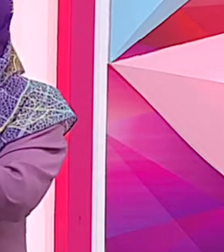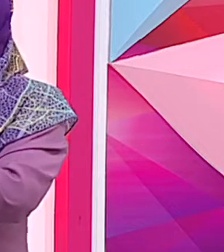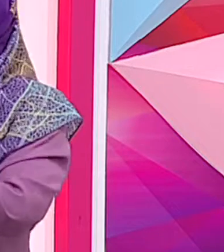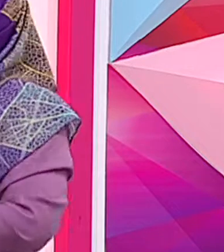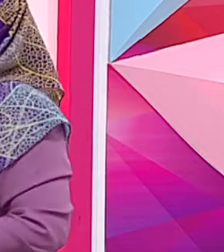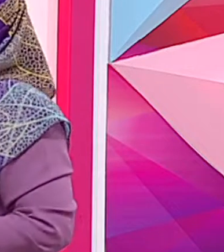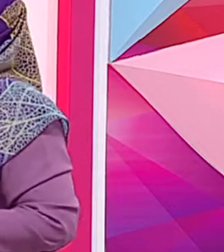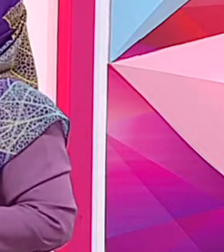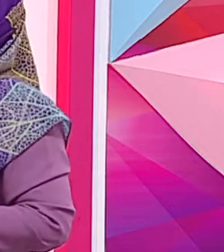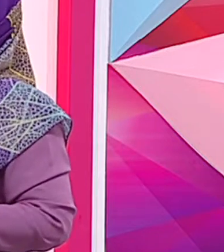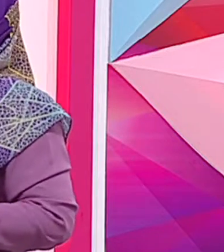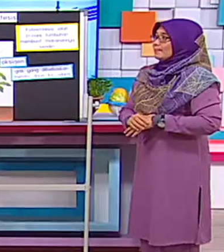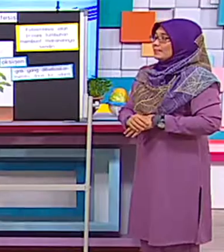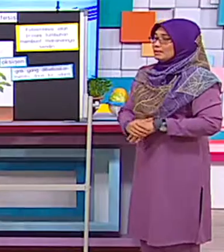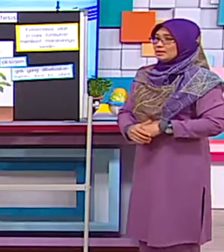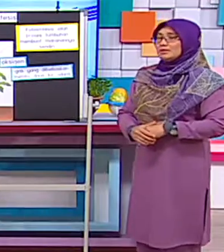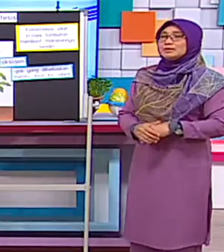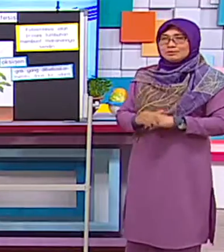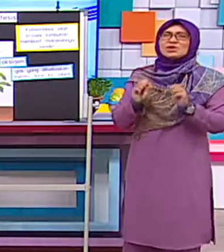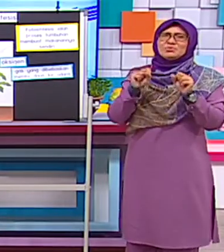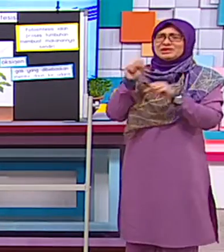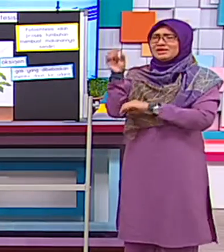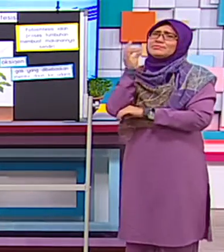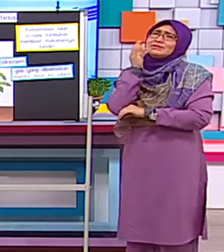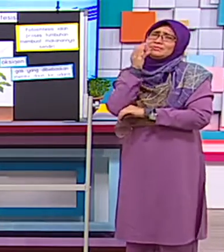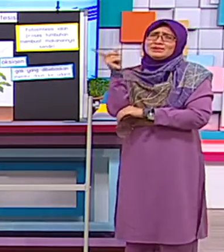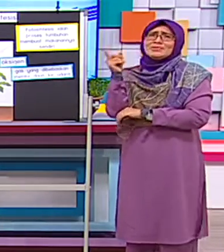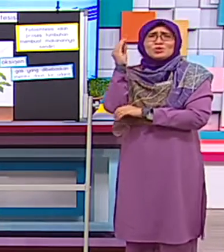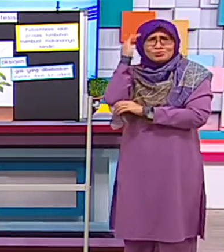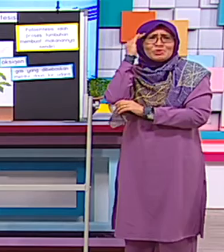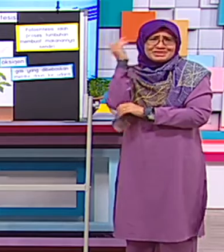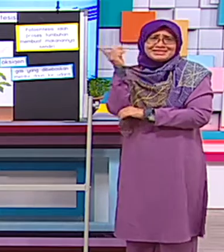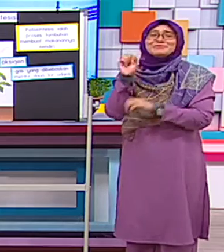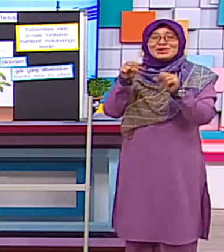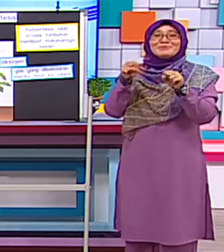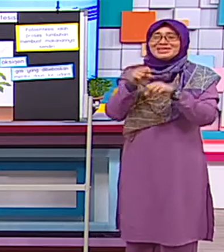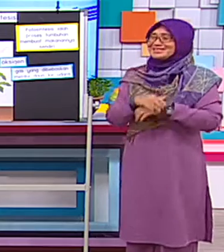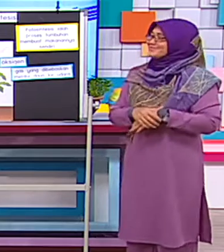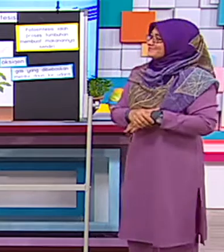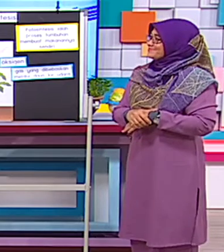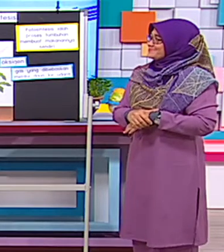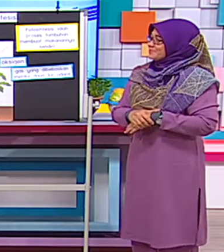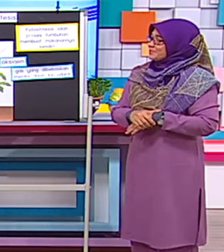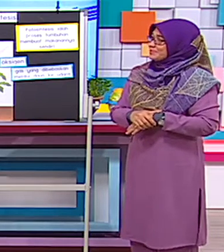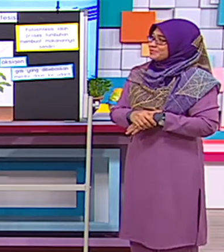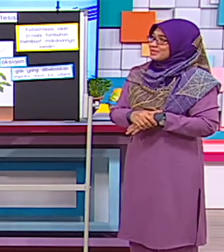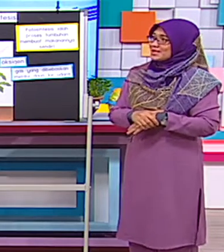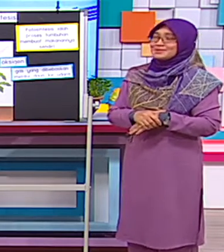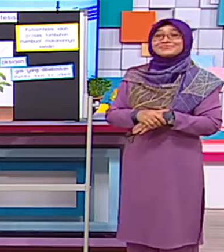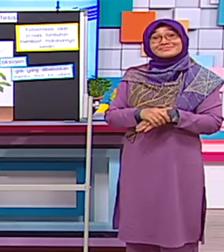jangan sampai Teguh belinya go Oke Bun Alira Lira mau-mau tegalmulya boleh sayuran sehat seterusnya